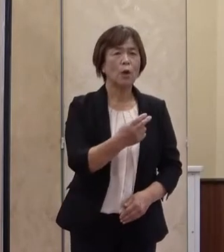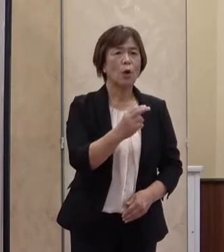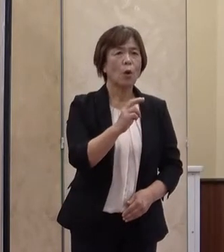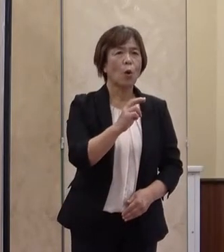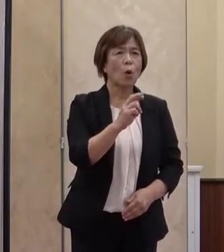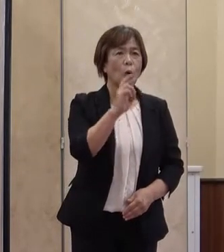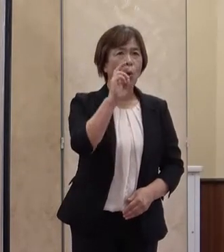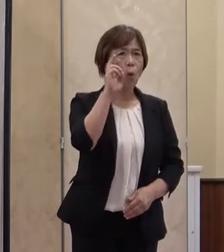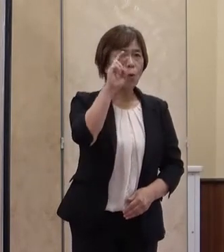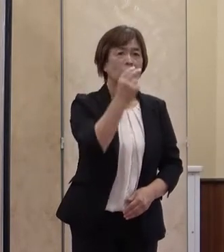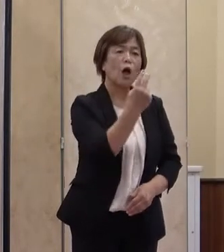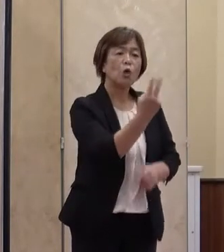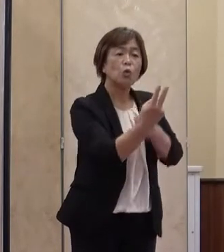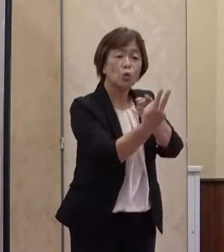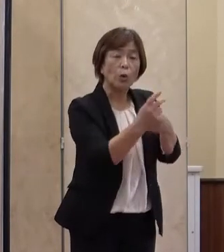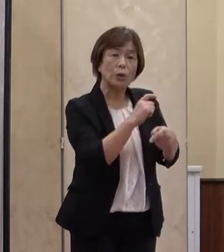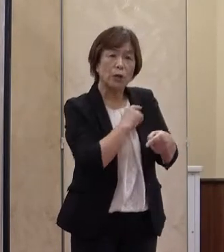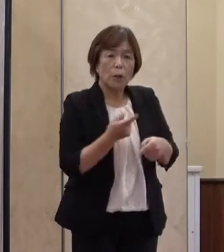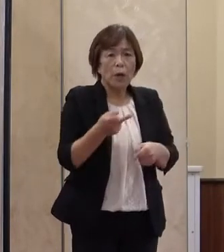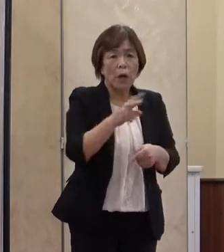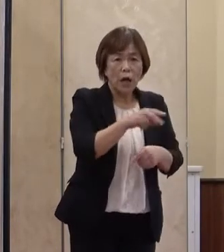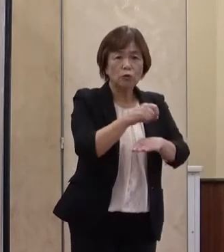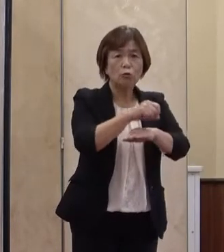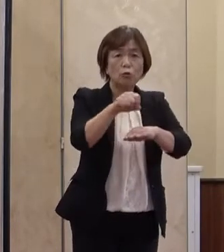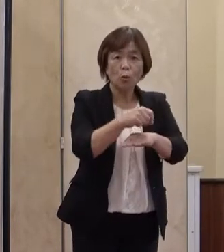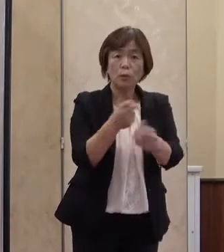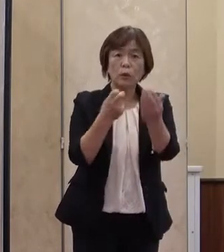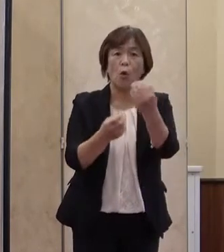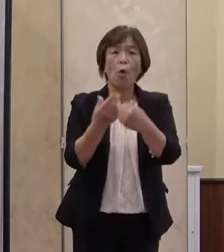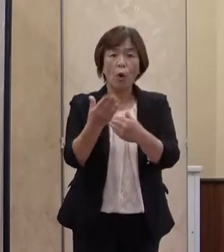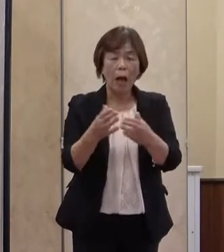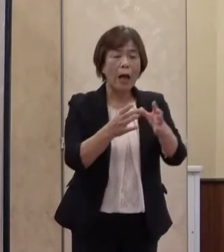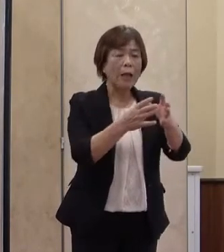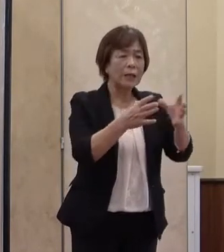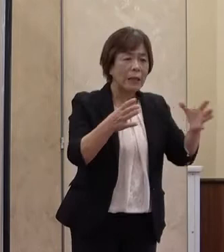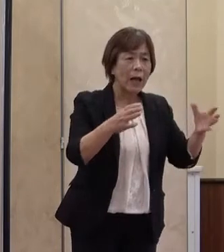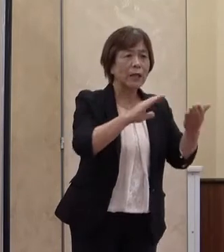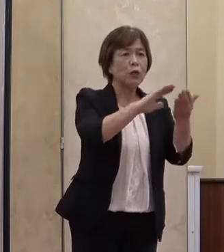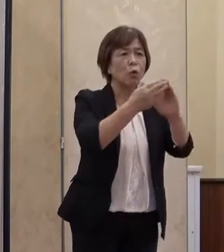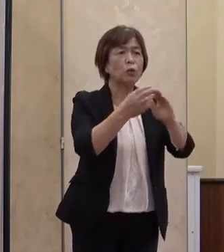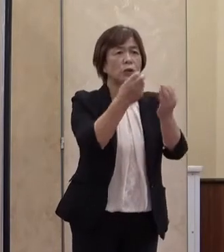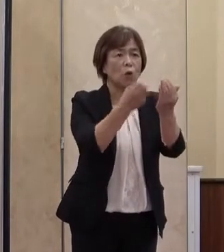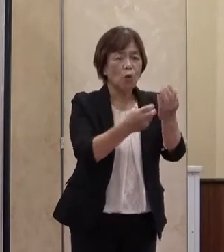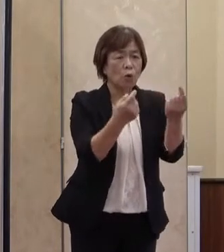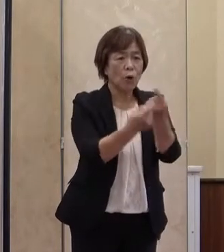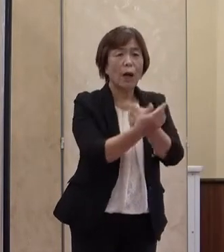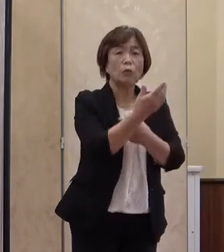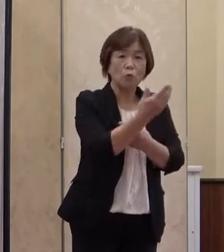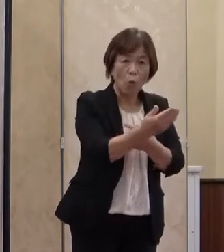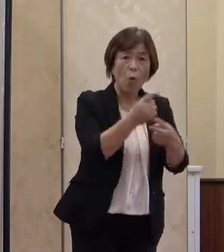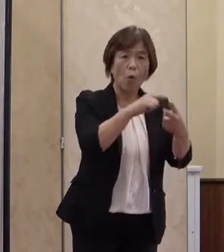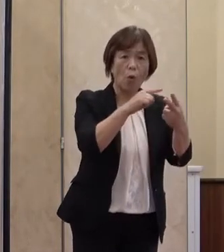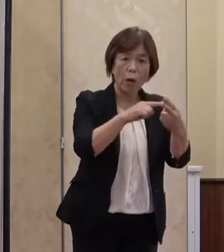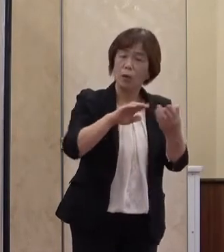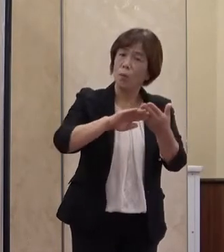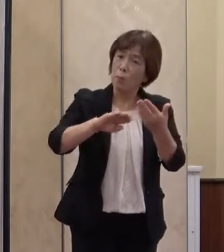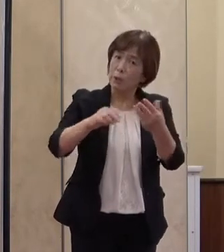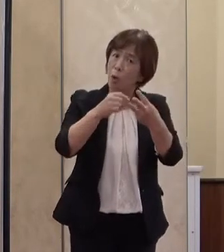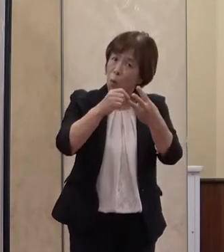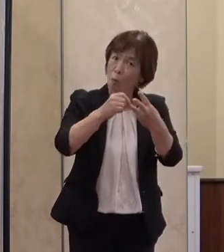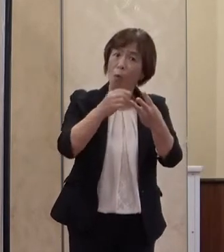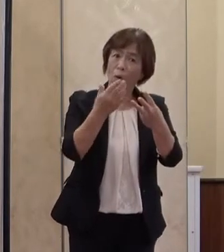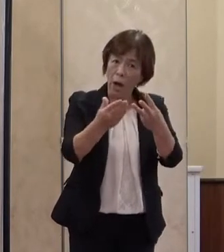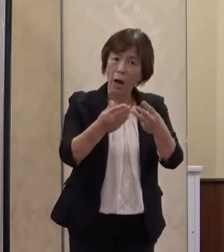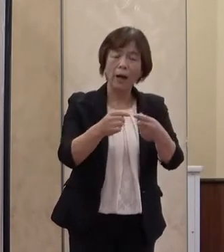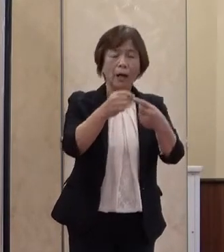という、特別法なのか、あるいは、大都市法の改正を考えておられるのか、あるいはその他なのかというのが1点